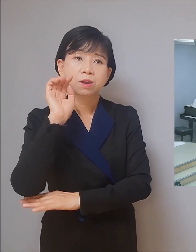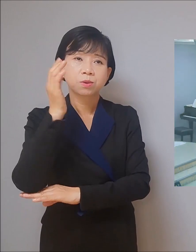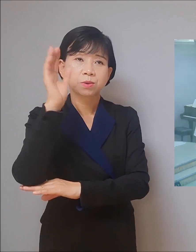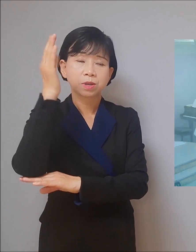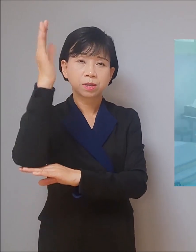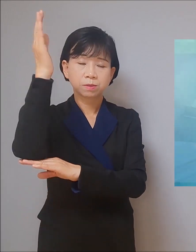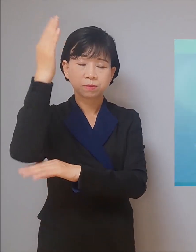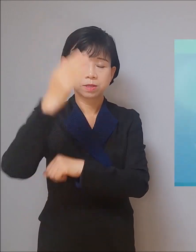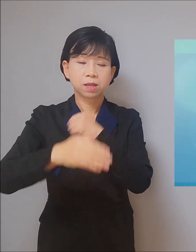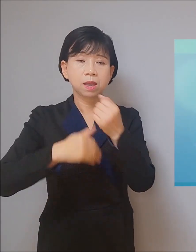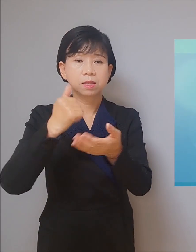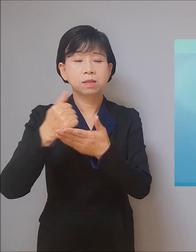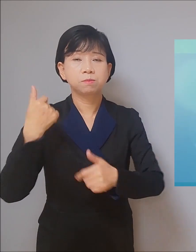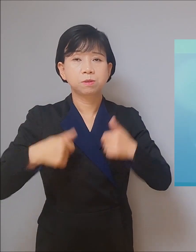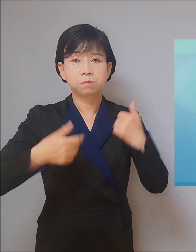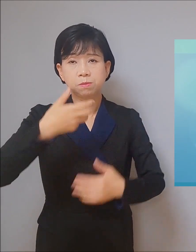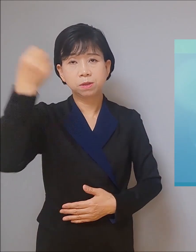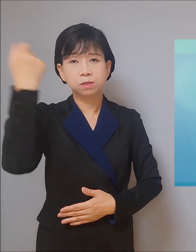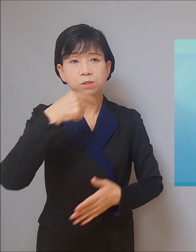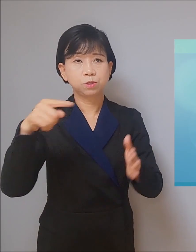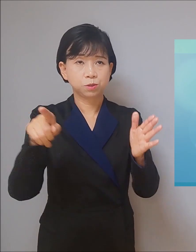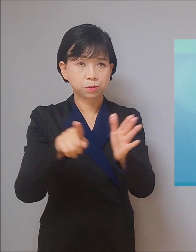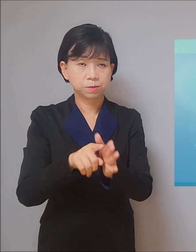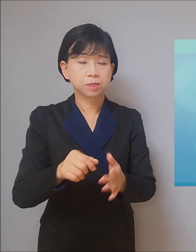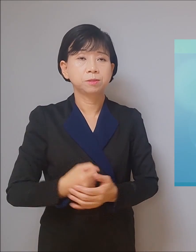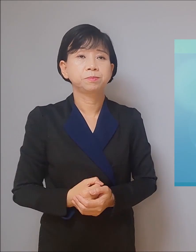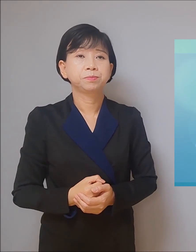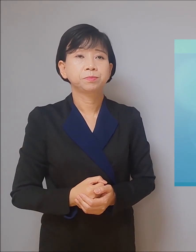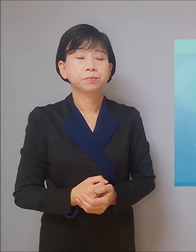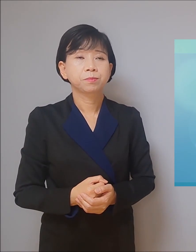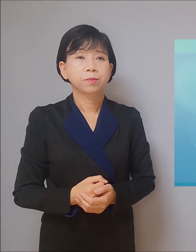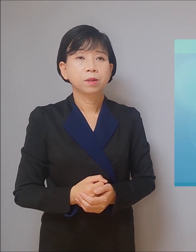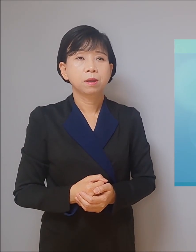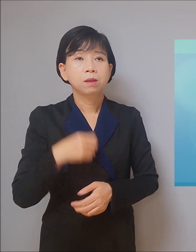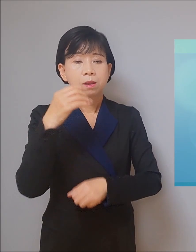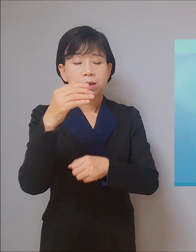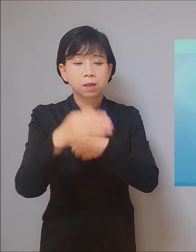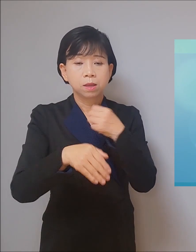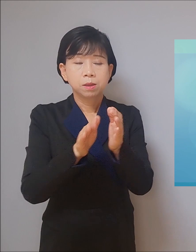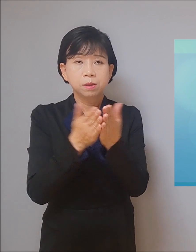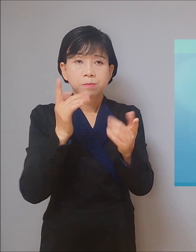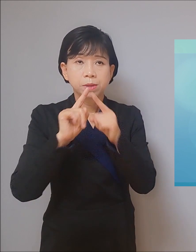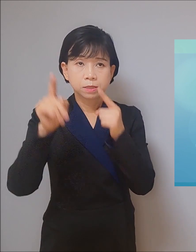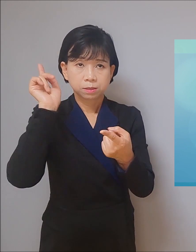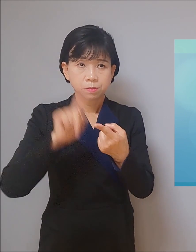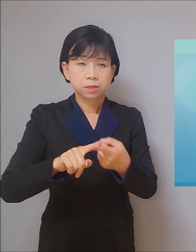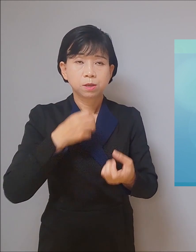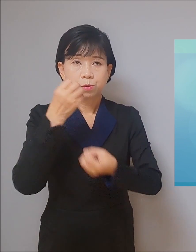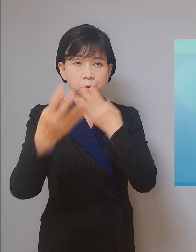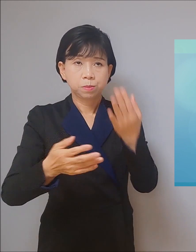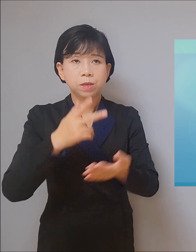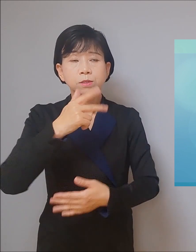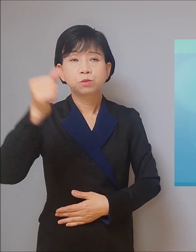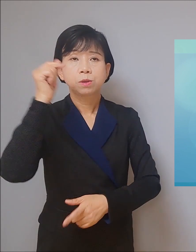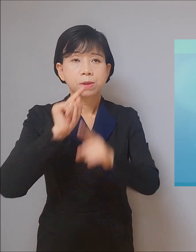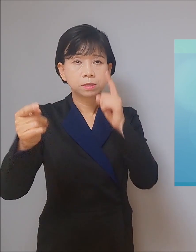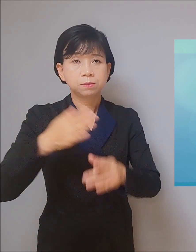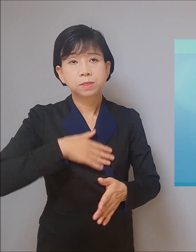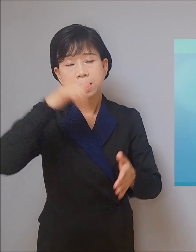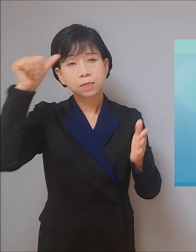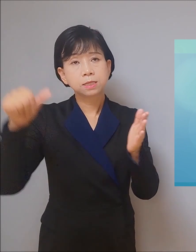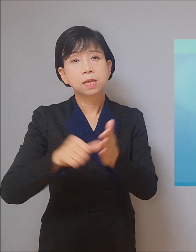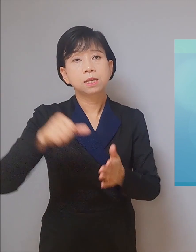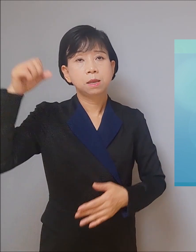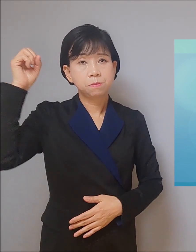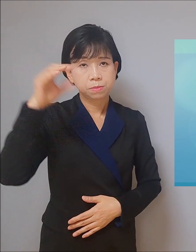영광입니다. 하나님이 기뻐 받으신 줄 믿습니다. 우리 하나님의 말씀에 대한 우리의 고백 같이 하겠습니다. 주의 말씀은 내